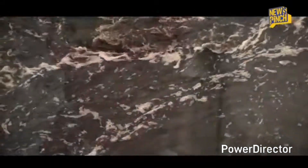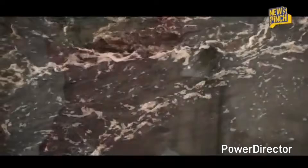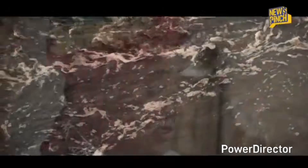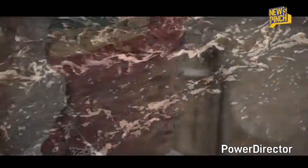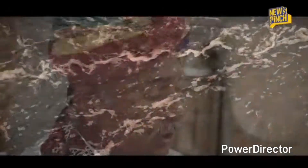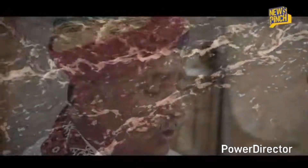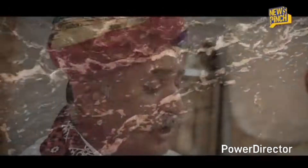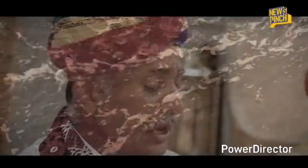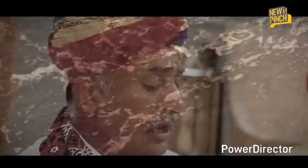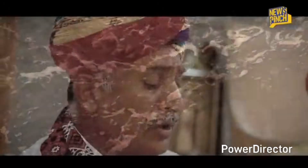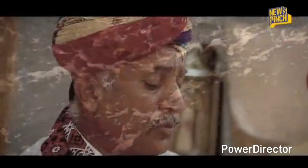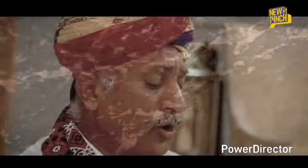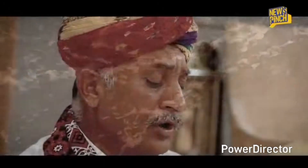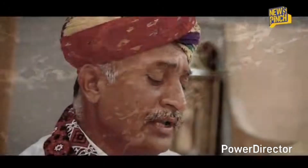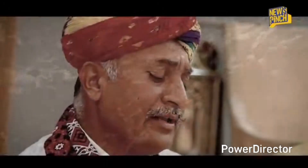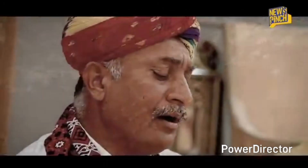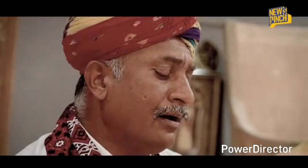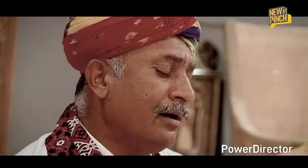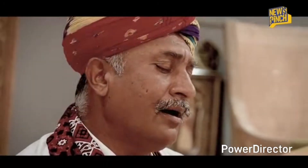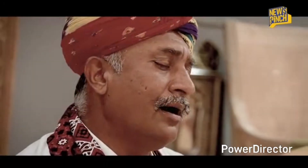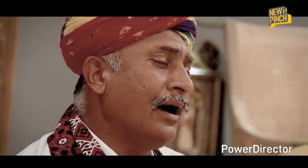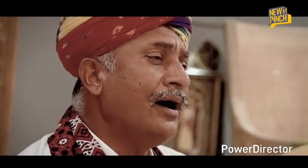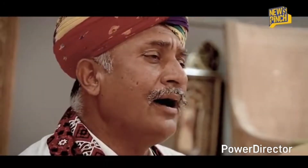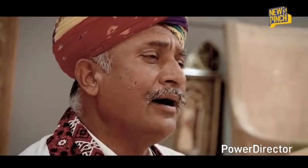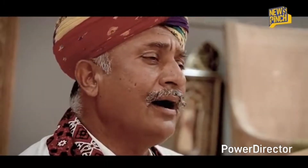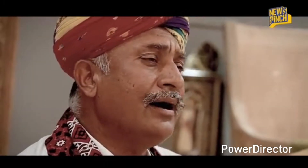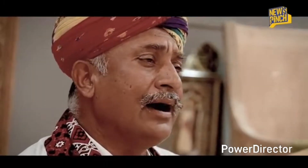कागा कोयल मोरिया